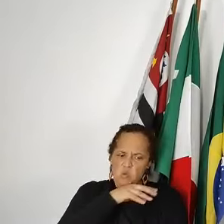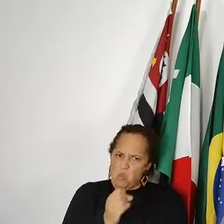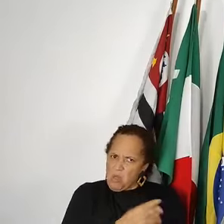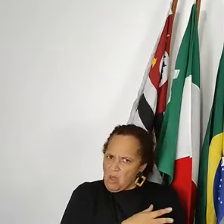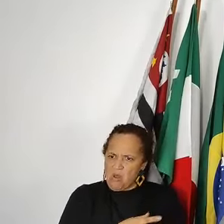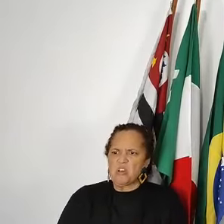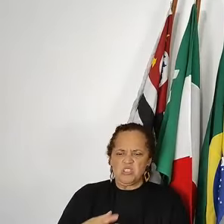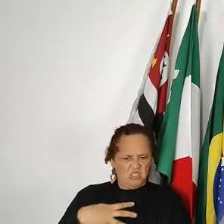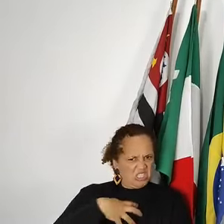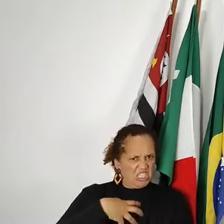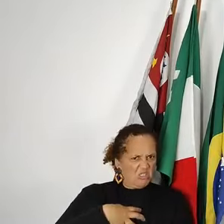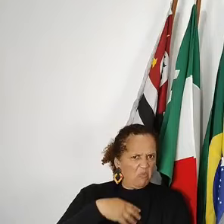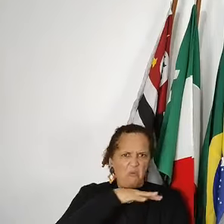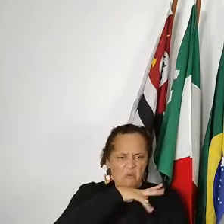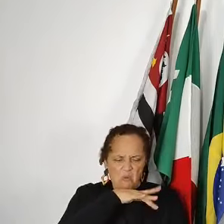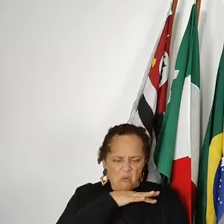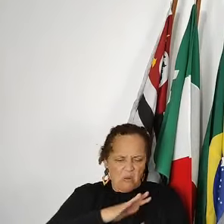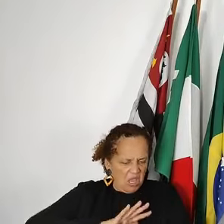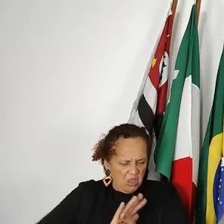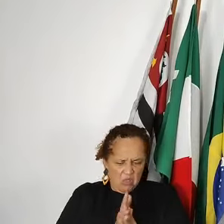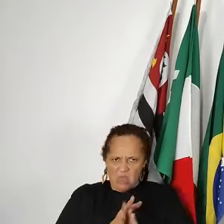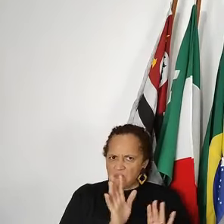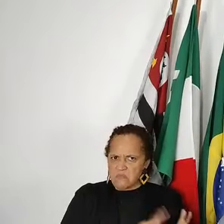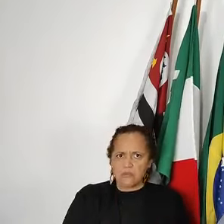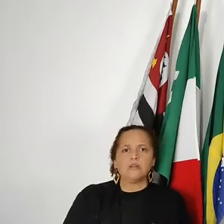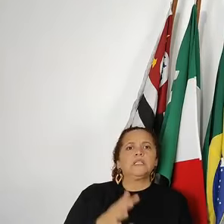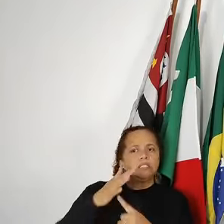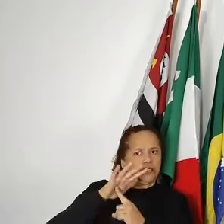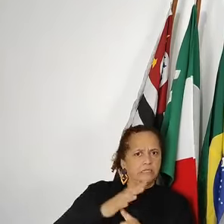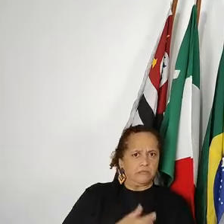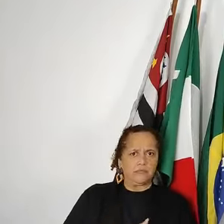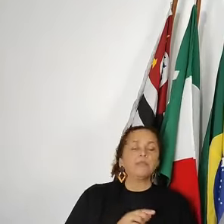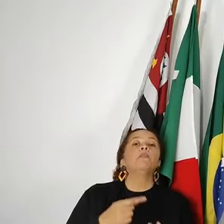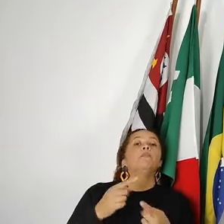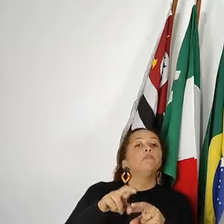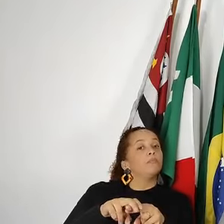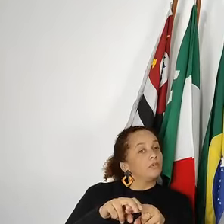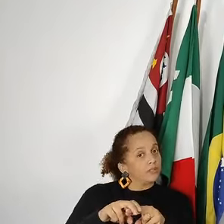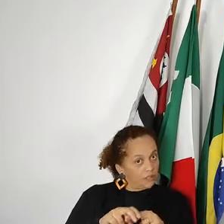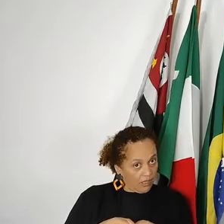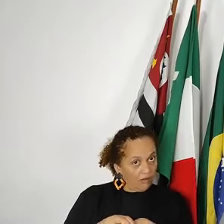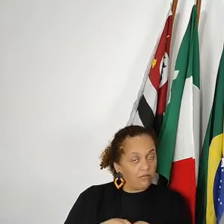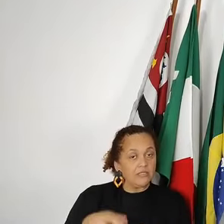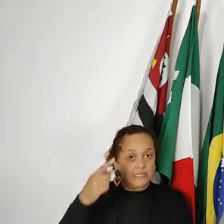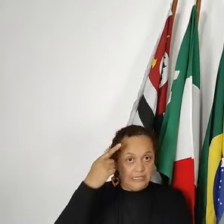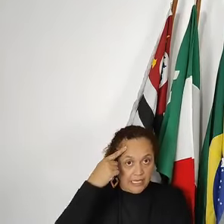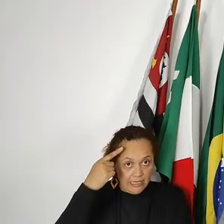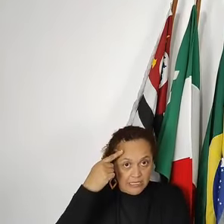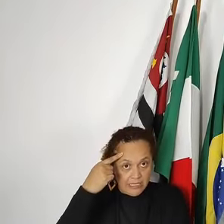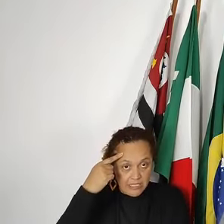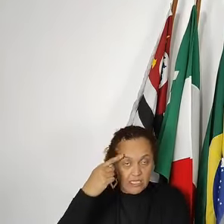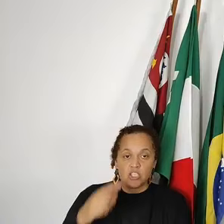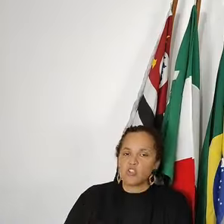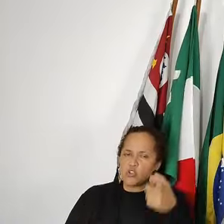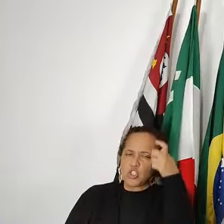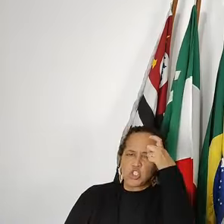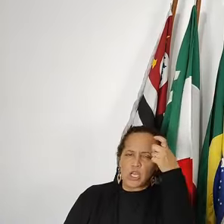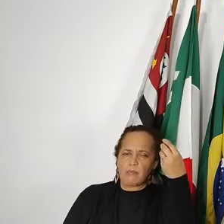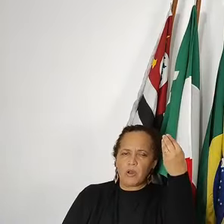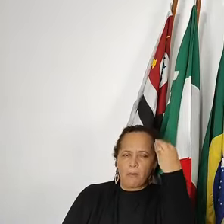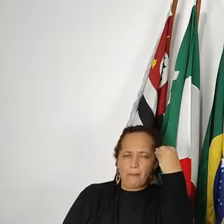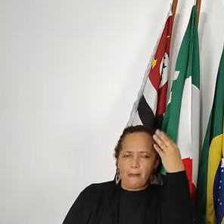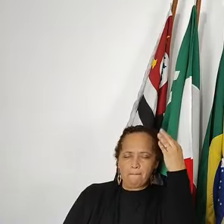sentimento, do medo, da depressão, porque é através da mente, né, que o inimigo tem aprisionado e infelizmente